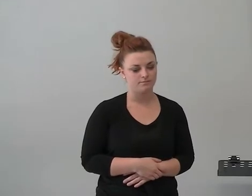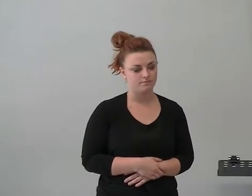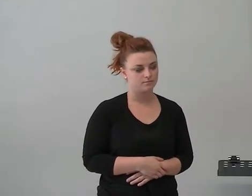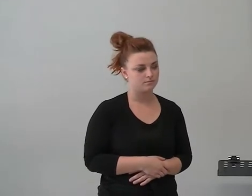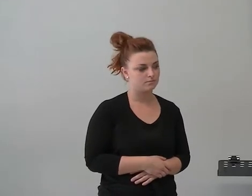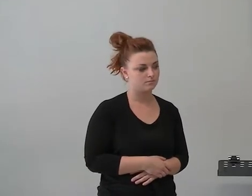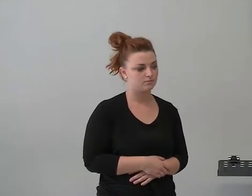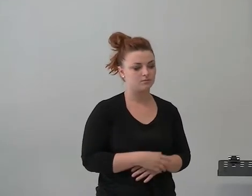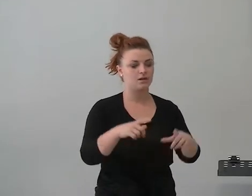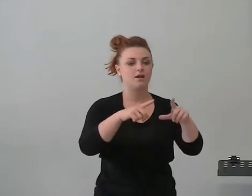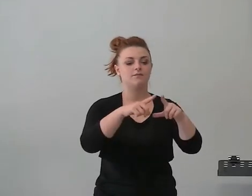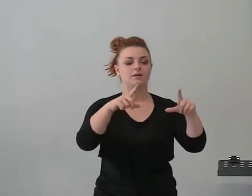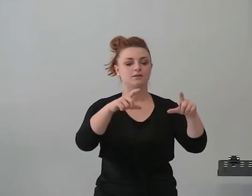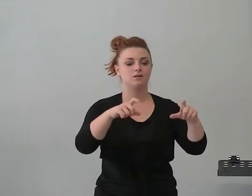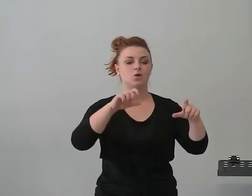Versetto 15.